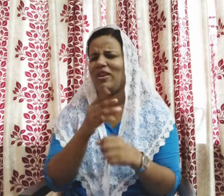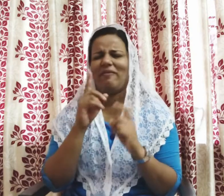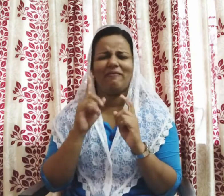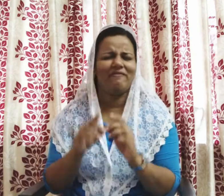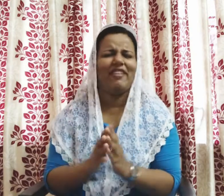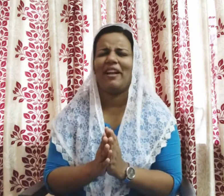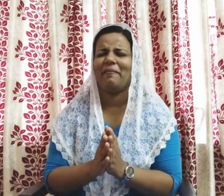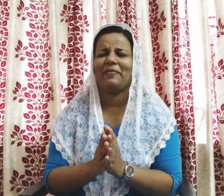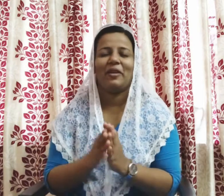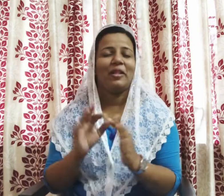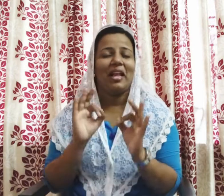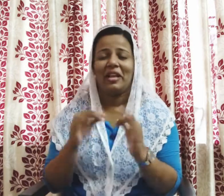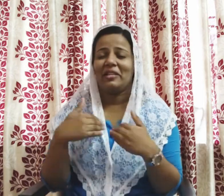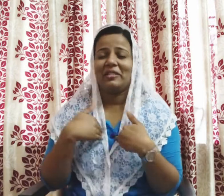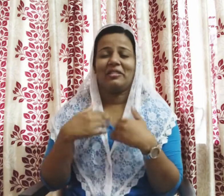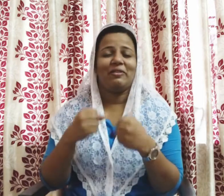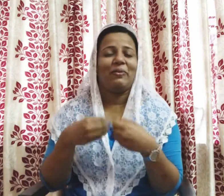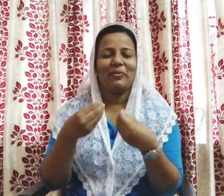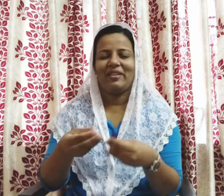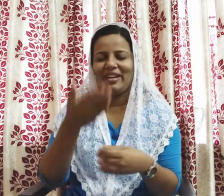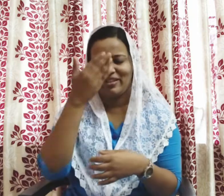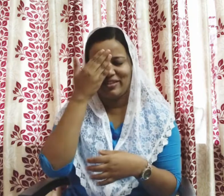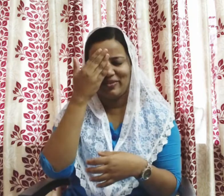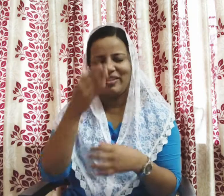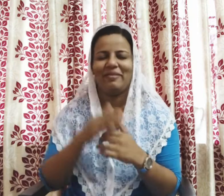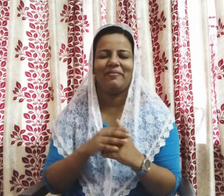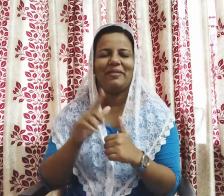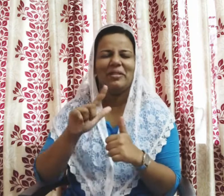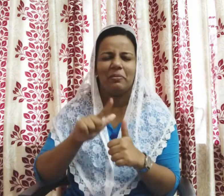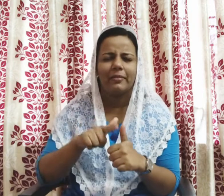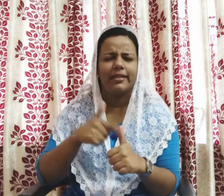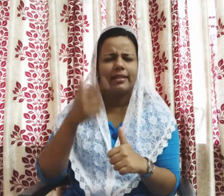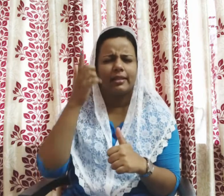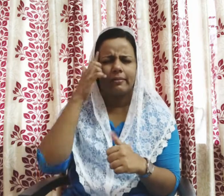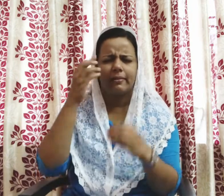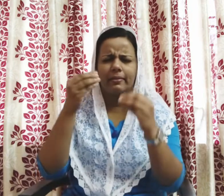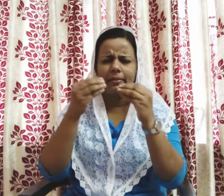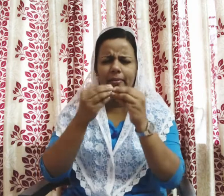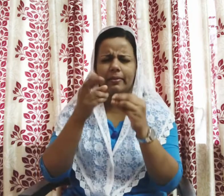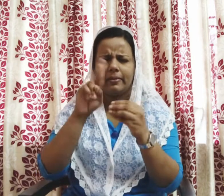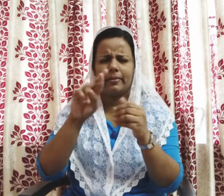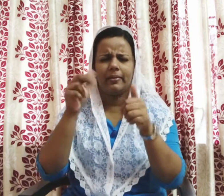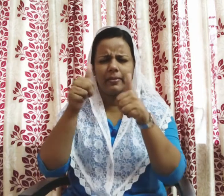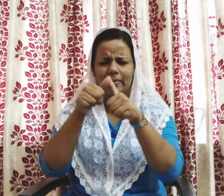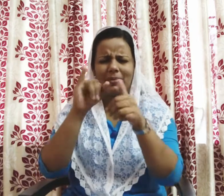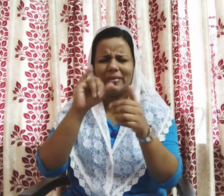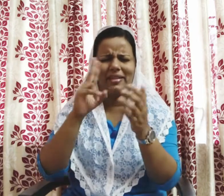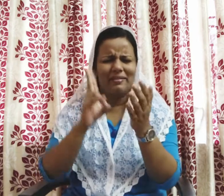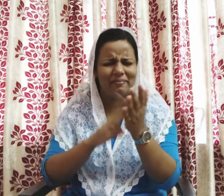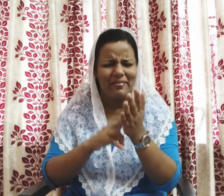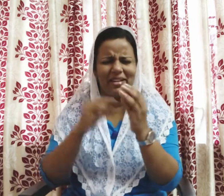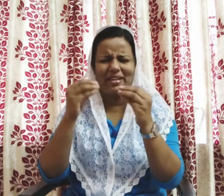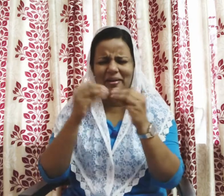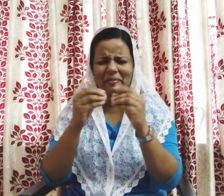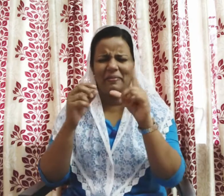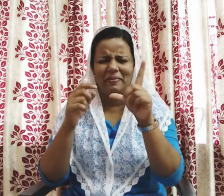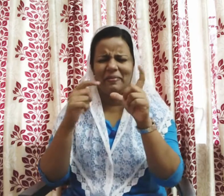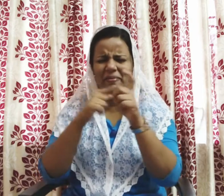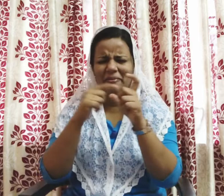നിന്നും കർത്താവ് കൊടുത്തിരിക്കുന്നതിനായിട്ട് സ്തോത്രം. സ്പെഷ്യലി കർത്താവേ, ബ്രെയിനിനകത്ത് ബ്ലീഡിംഗ് ആയിട്ട് അമേൻ ഹോസ്പിറ്റലൈസ്ഡ് ആയിരിക്കുന്ന പ്രിയപ്പെട്ടവർക്ക് വേണ്ടി